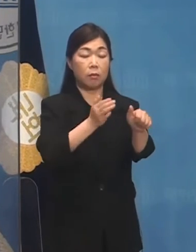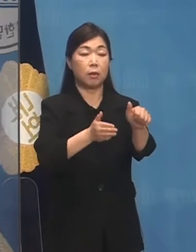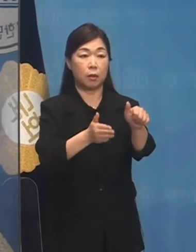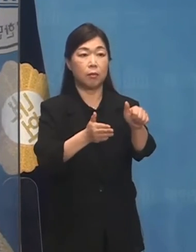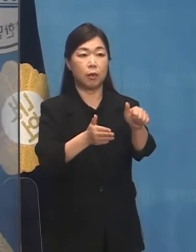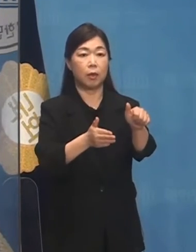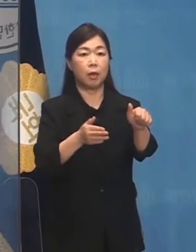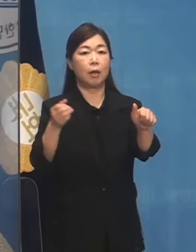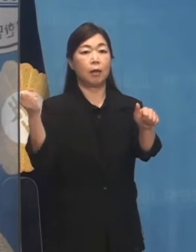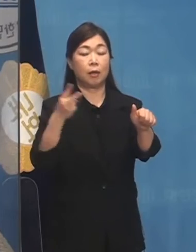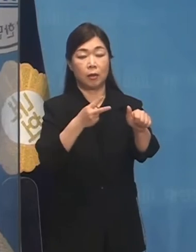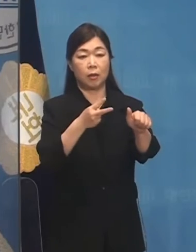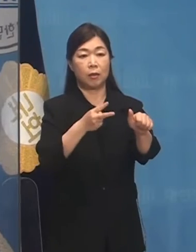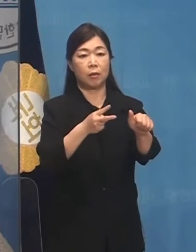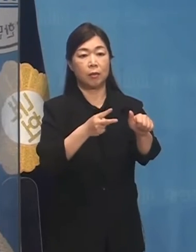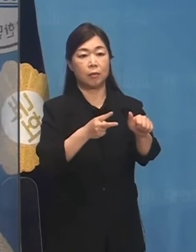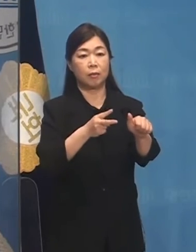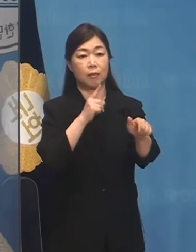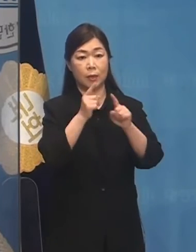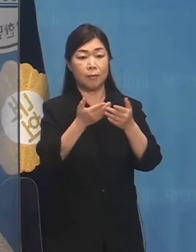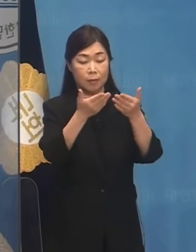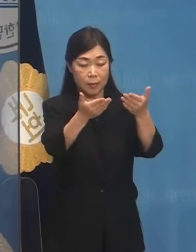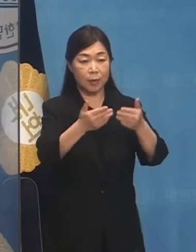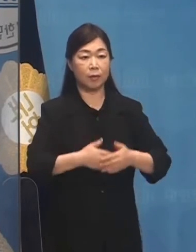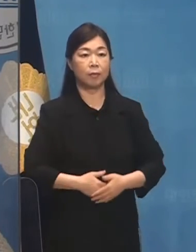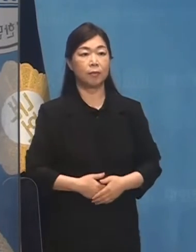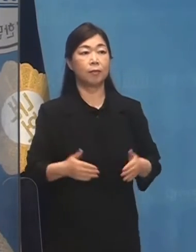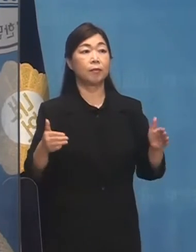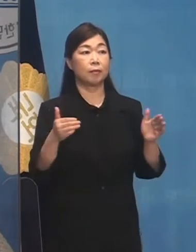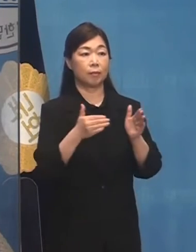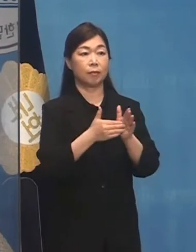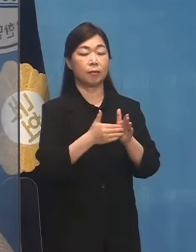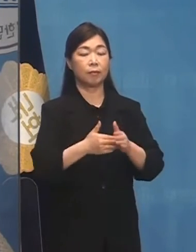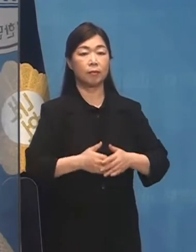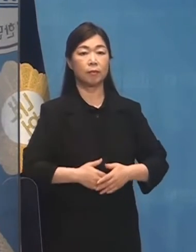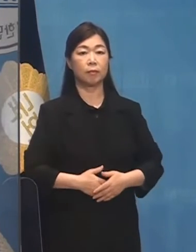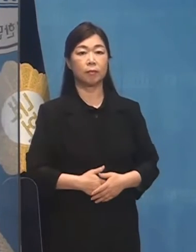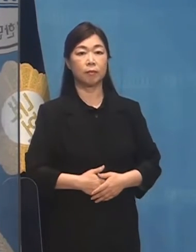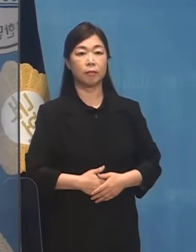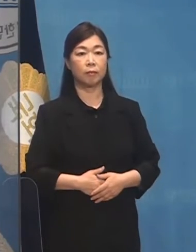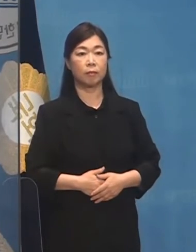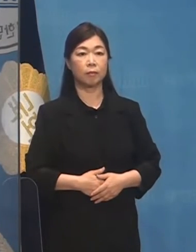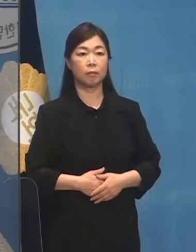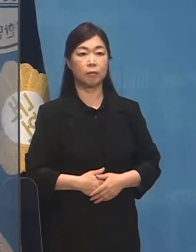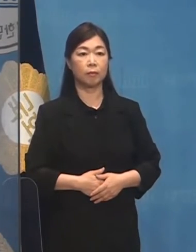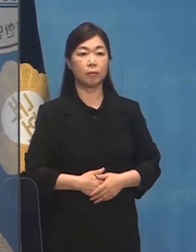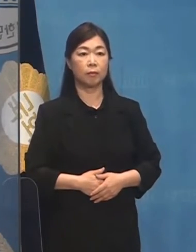한번 강력하게 요청하는 바입니다. 이상입니다.